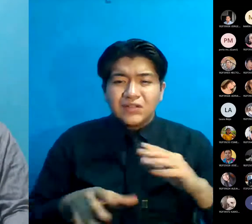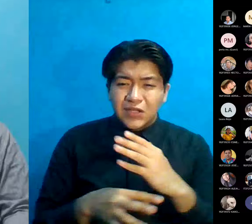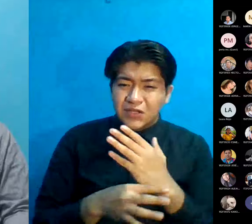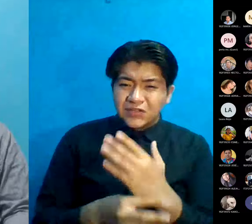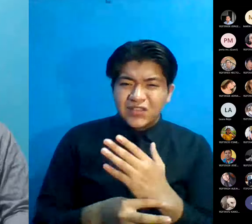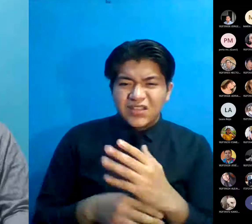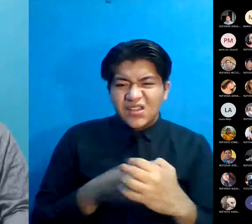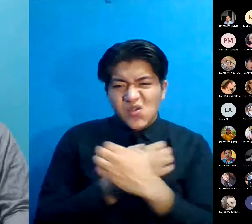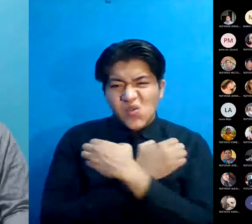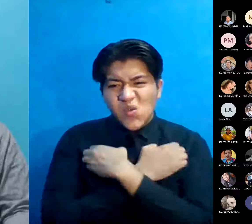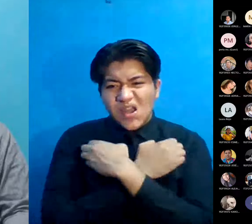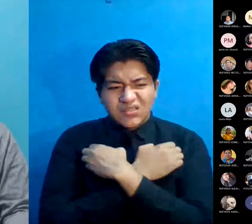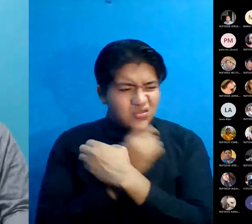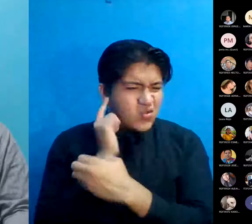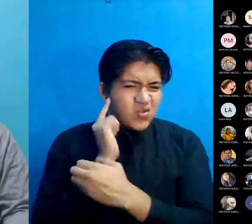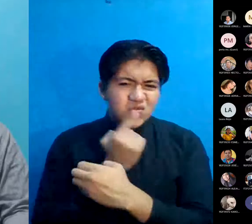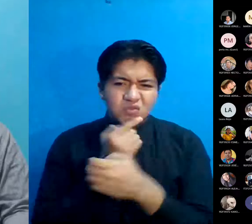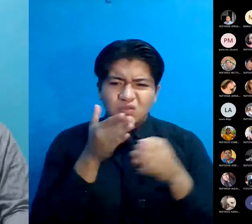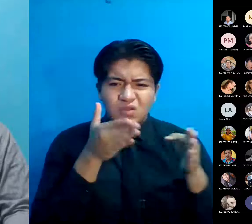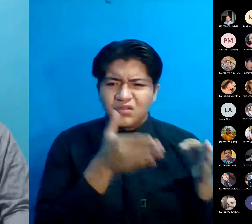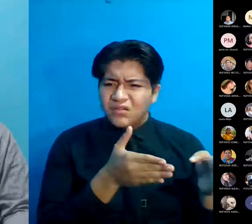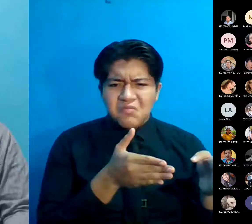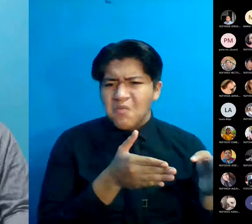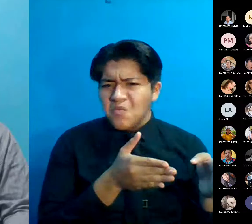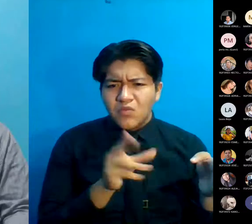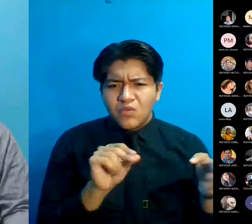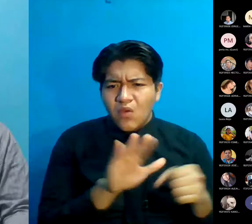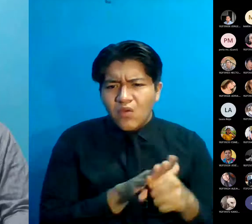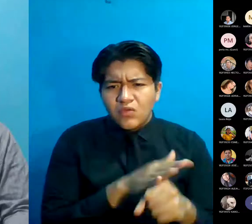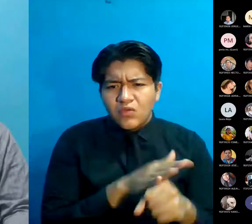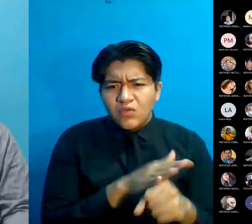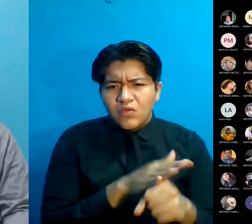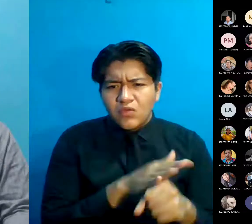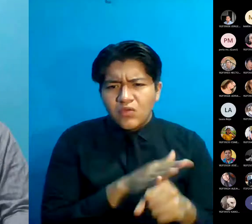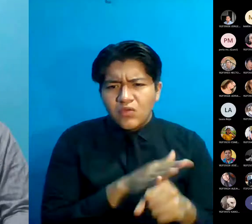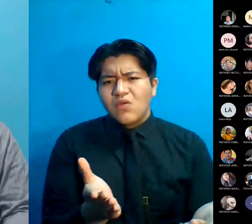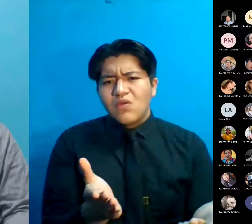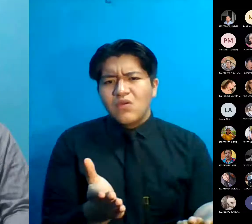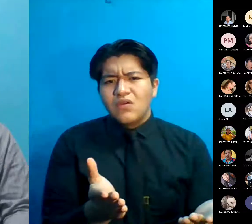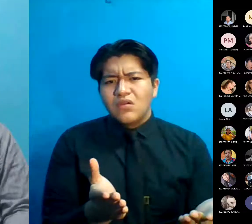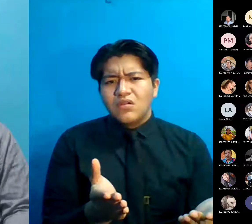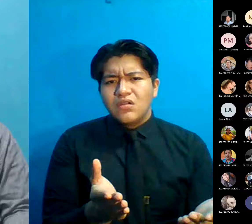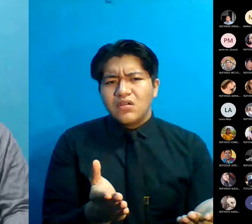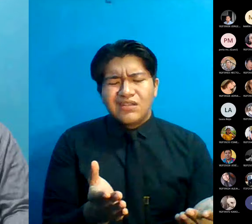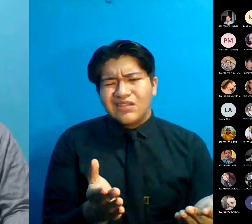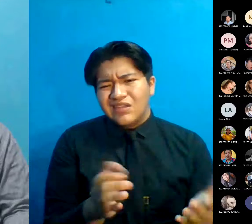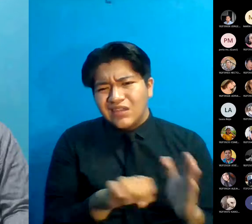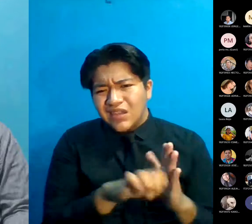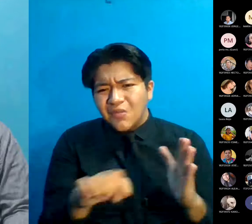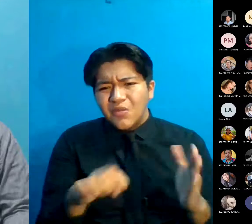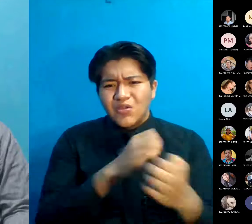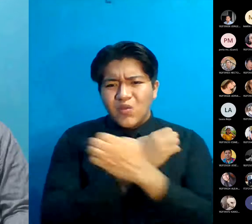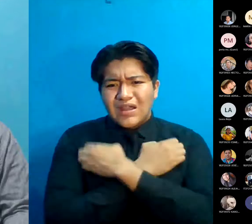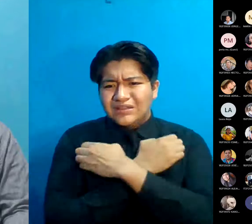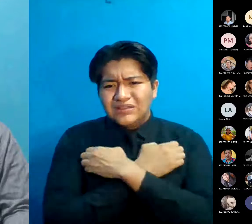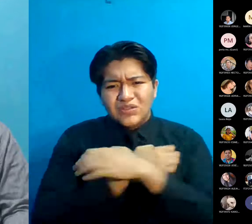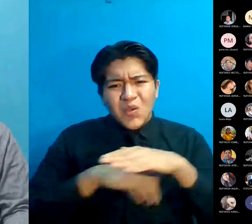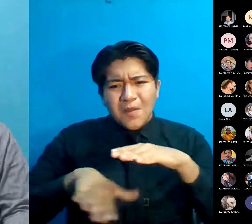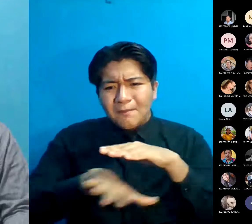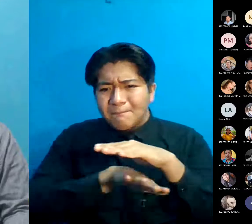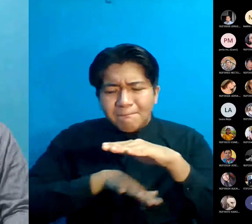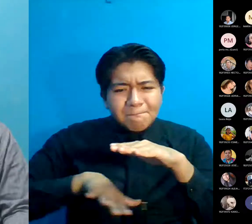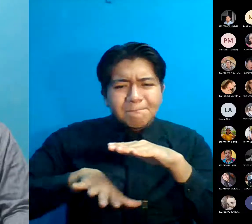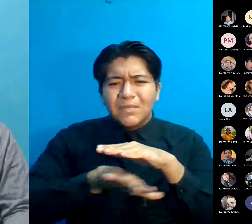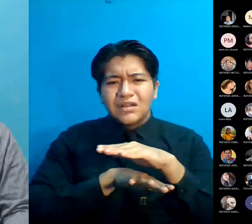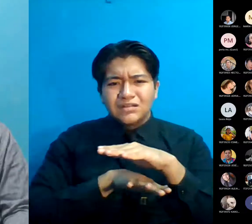a las personas sordas con respecto a temas de educación básica, precisamente, y hablar, si